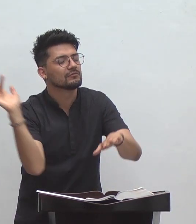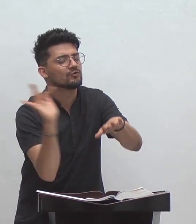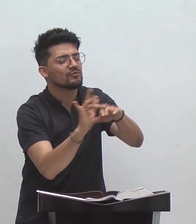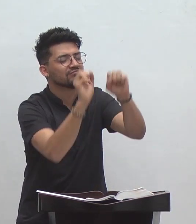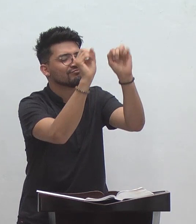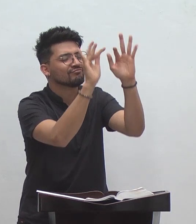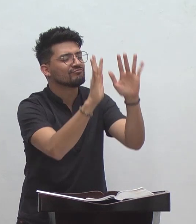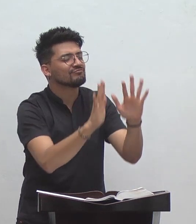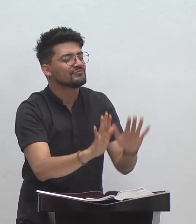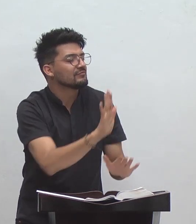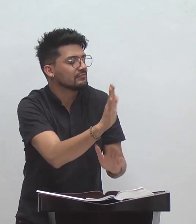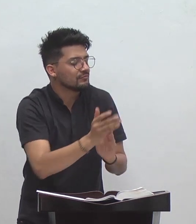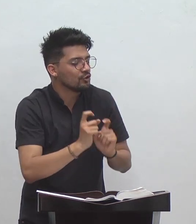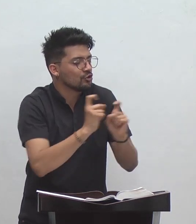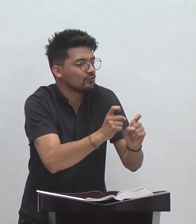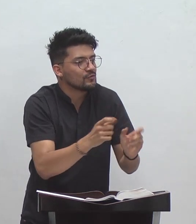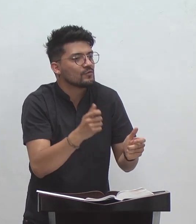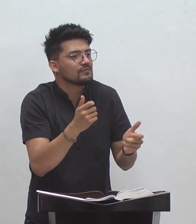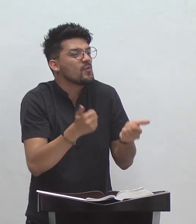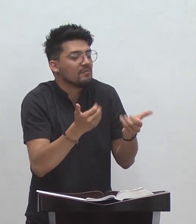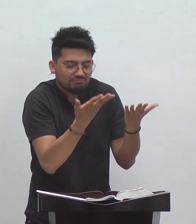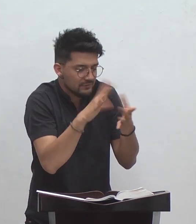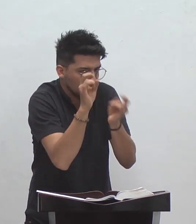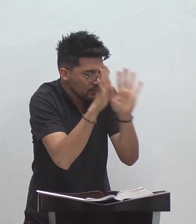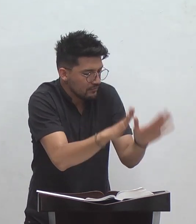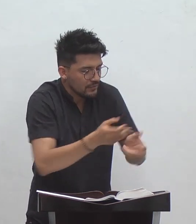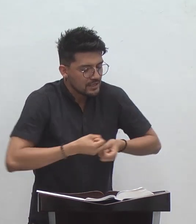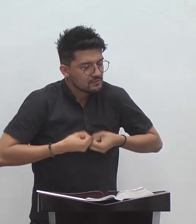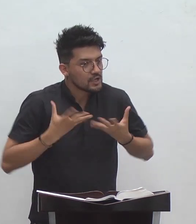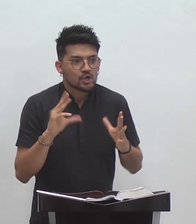Tranquilo, Cristian, el mismo Espíritu Santo te va a tocar y Él te lo dará de la forma que Él